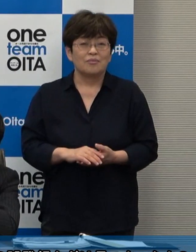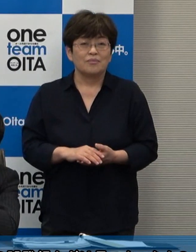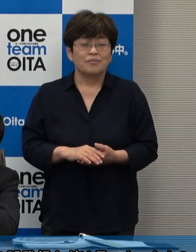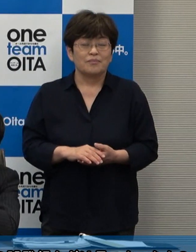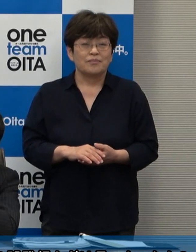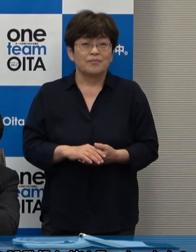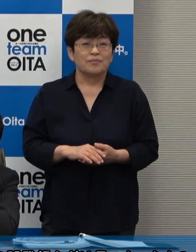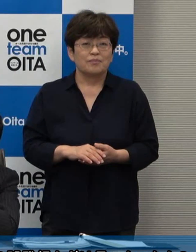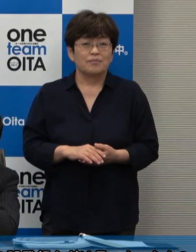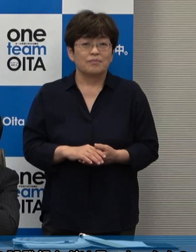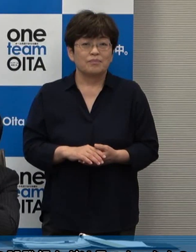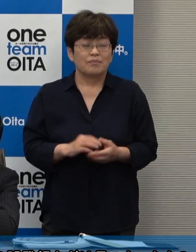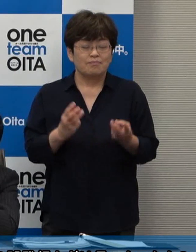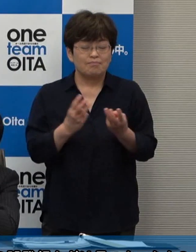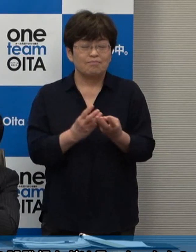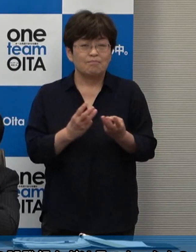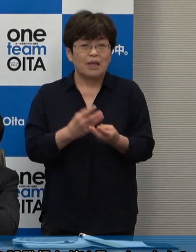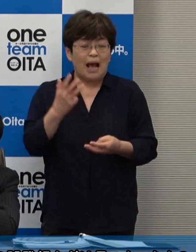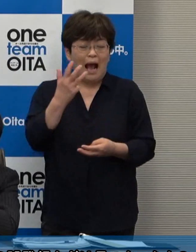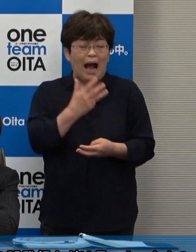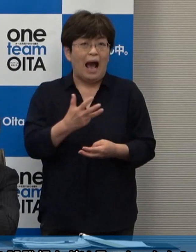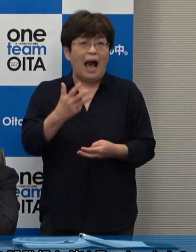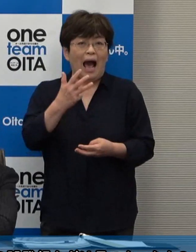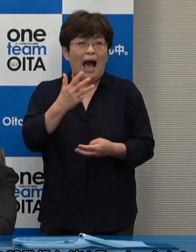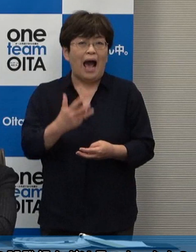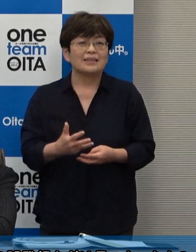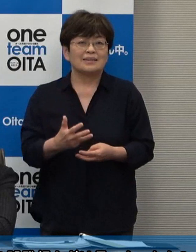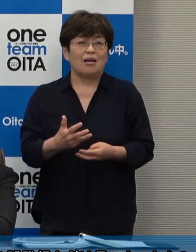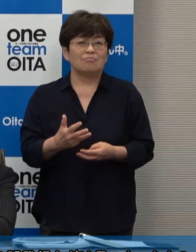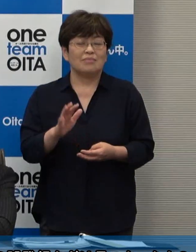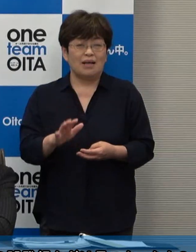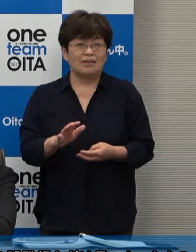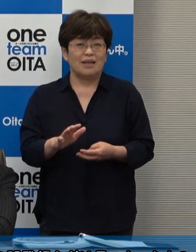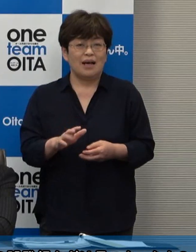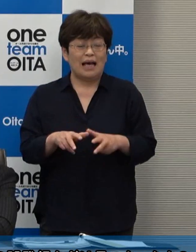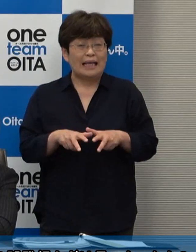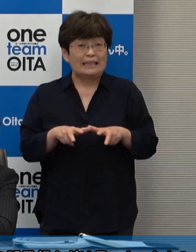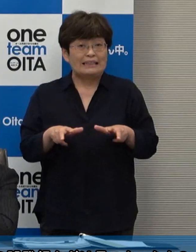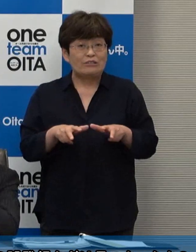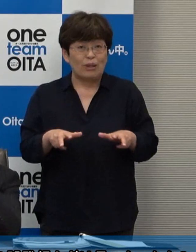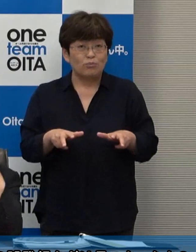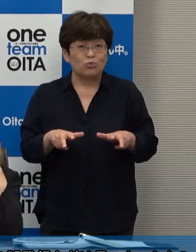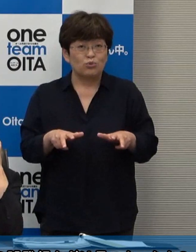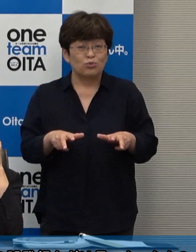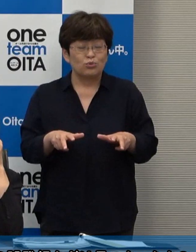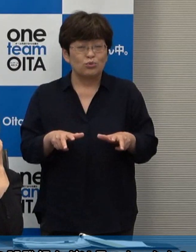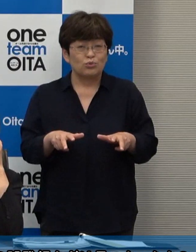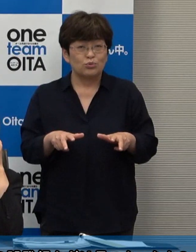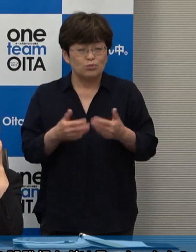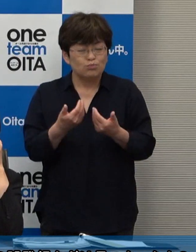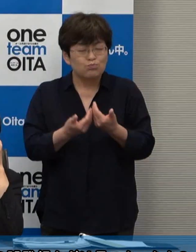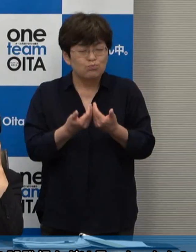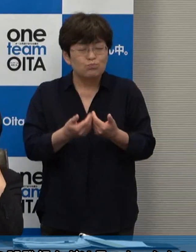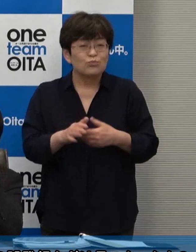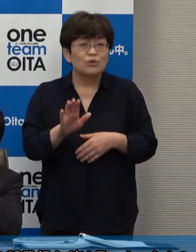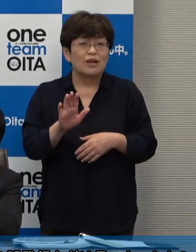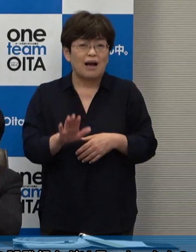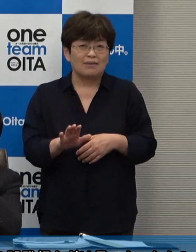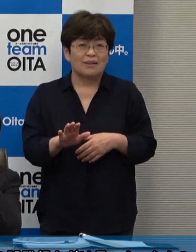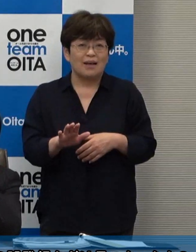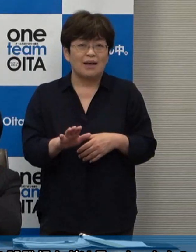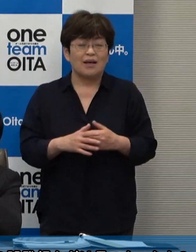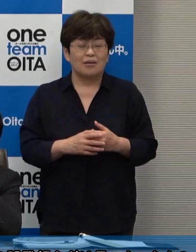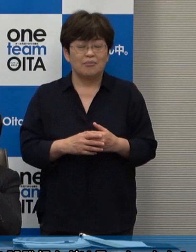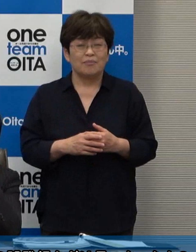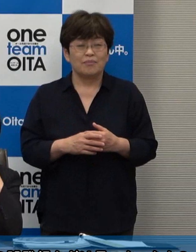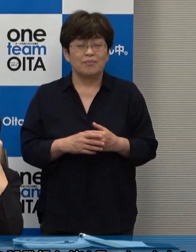確か8000件近くです。それからシステムの不具合っていうのがありますね。住民票を 移そうと思ったら別人の